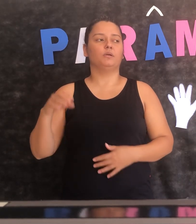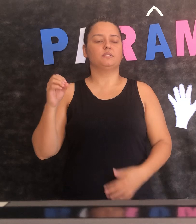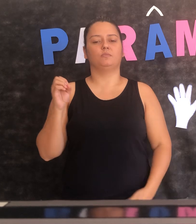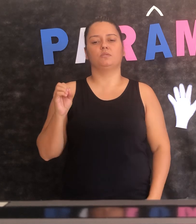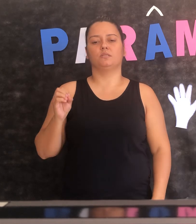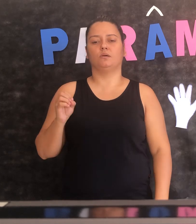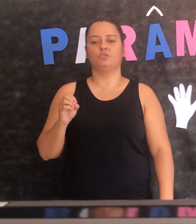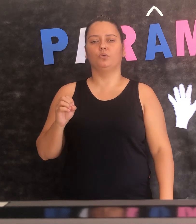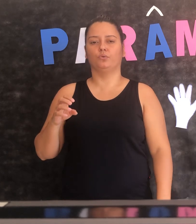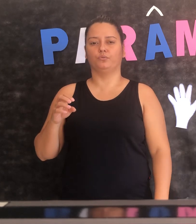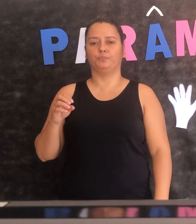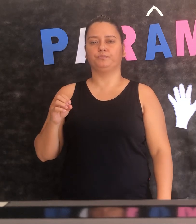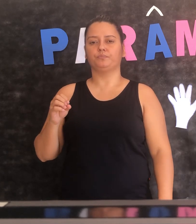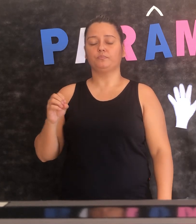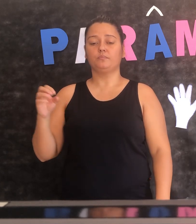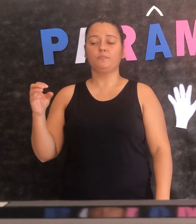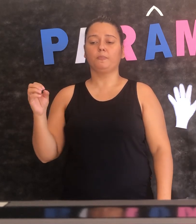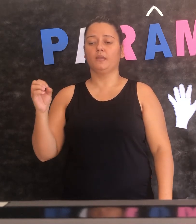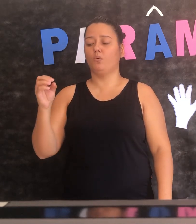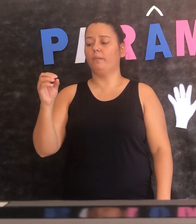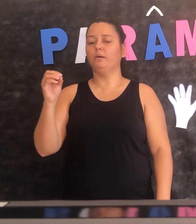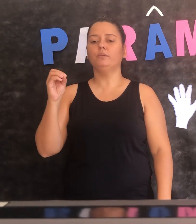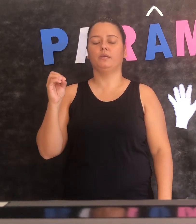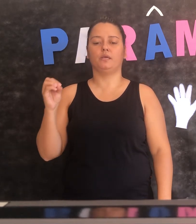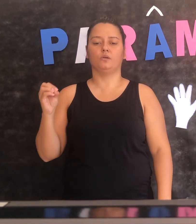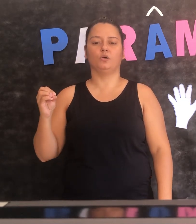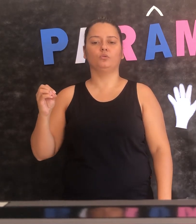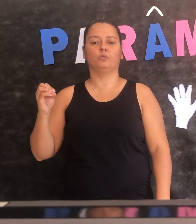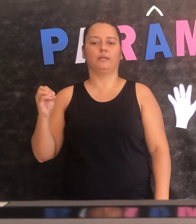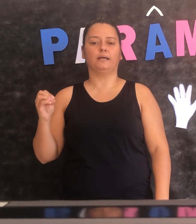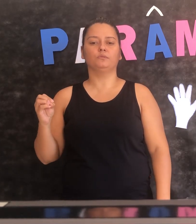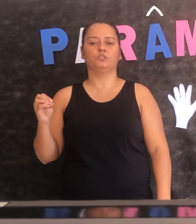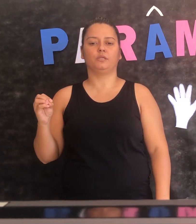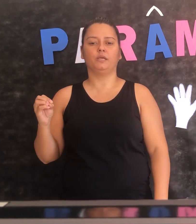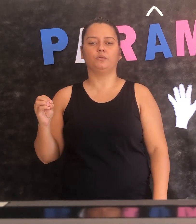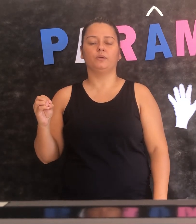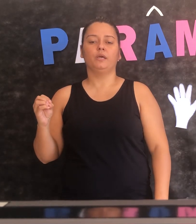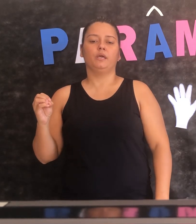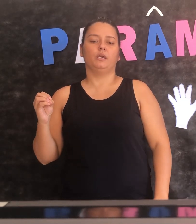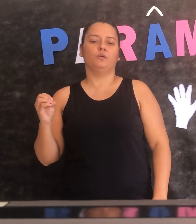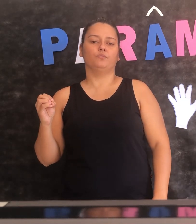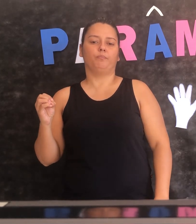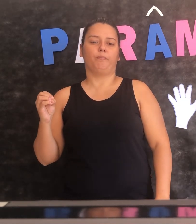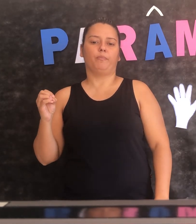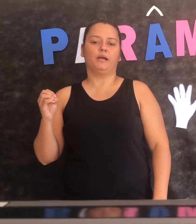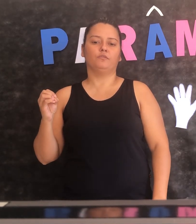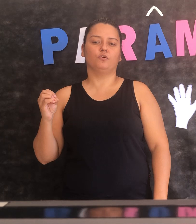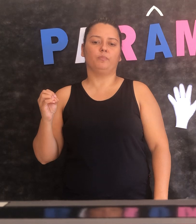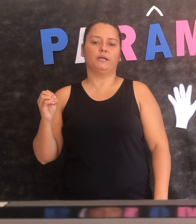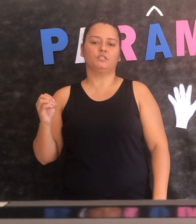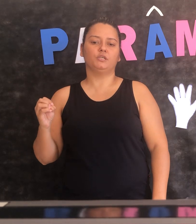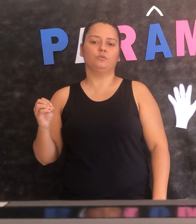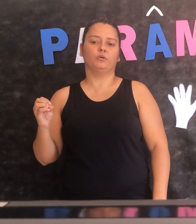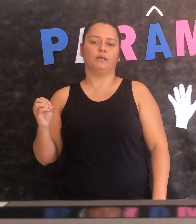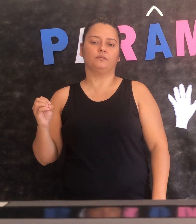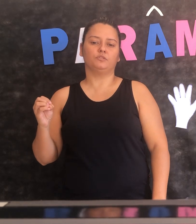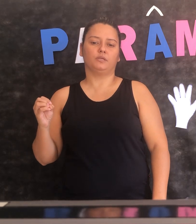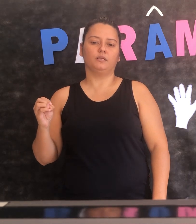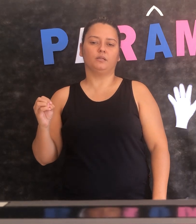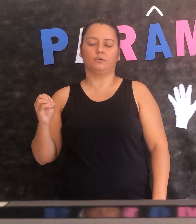exemplo, o sinal de novo. Com a mão aqui em O do meu lado direito, eu vou partir do meu lado direito, a